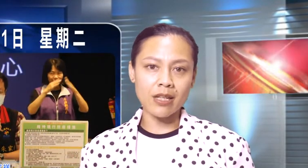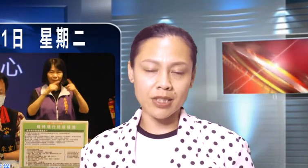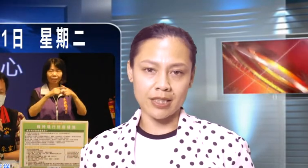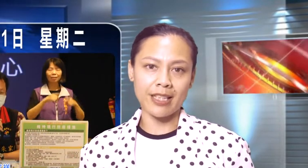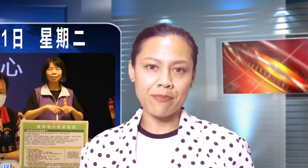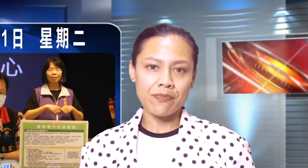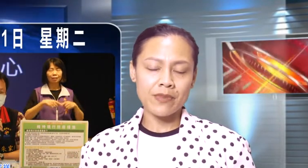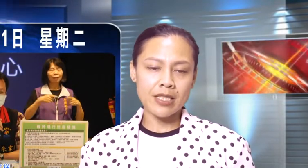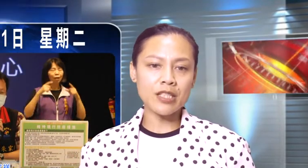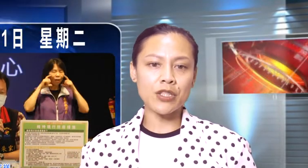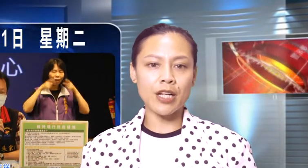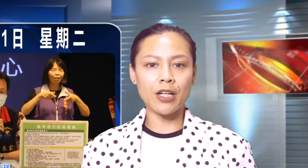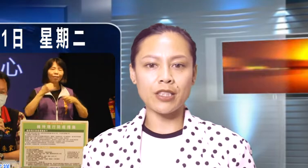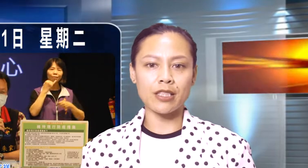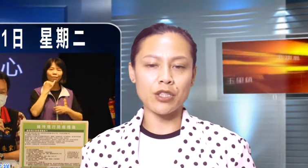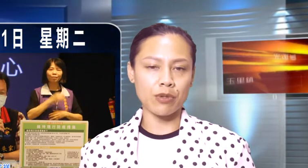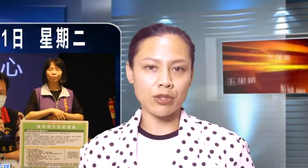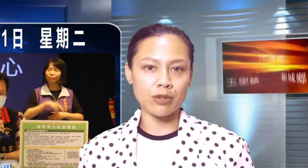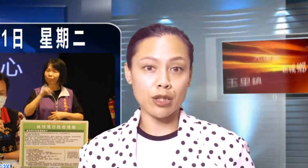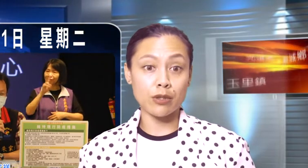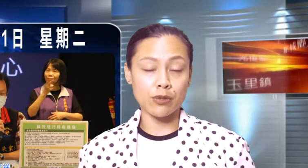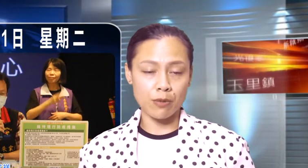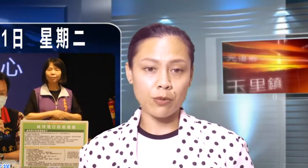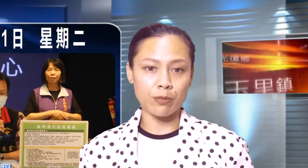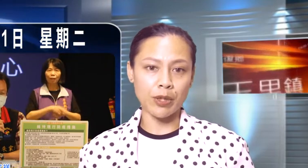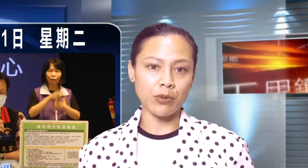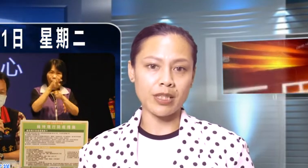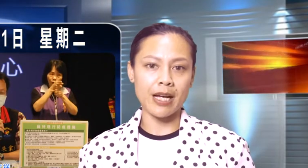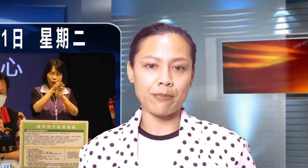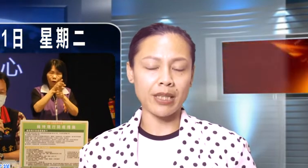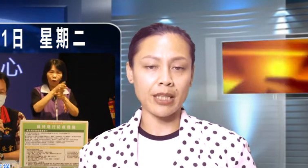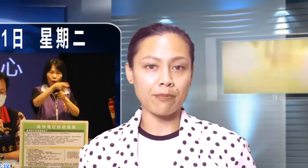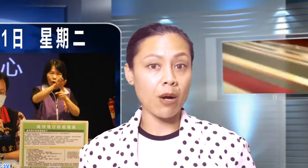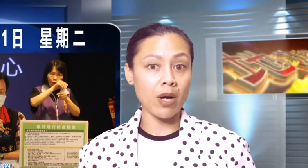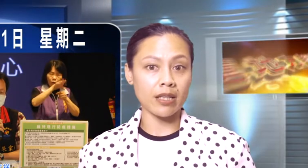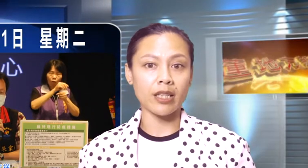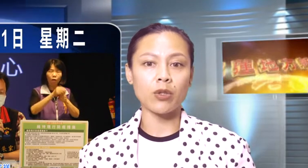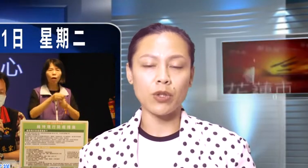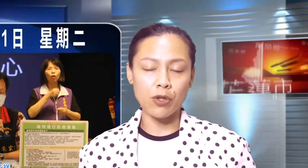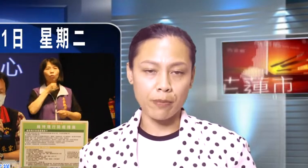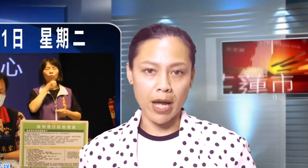最新消息了。31号，疫情指挥中心就宣布，本土个案病例